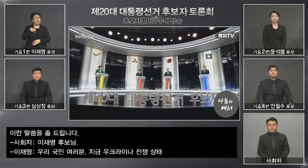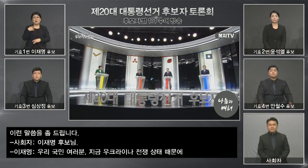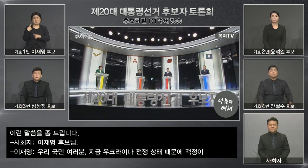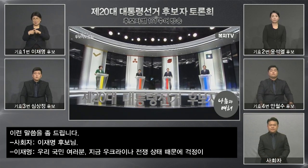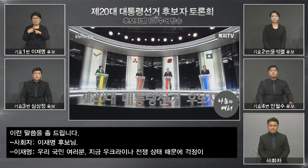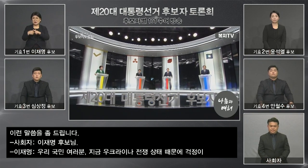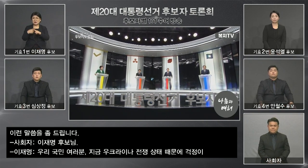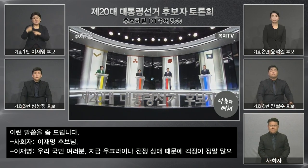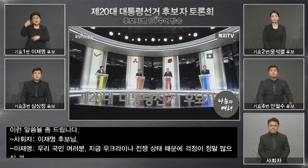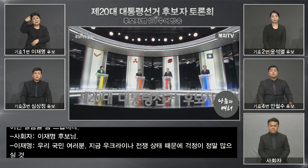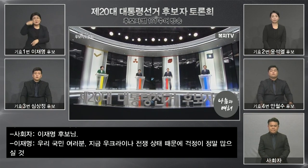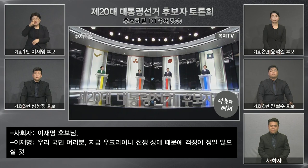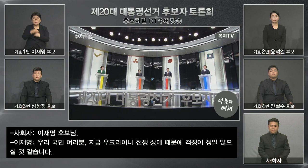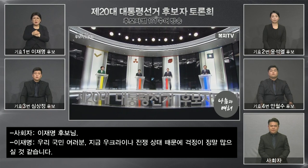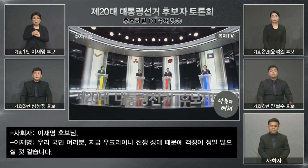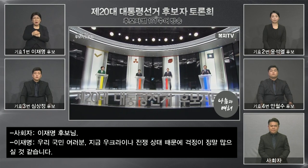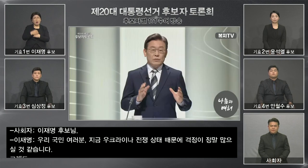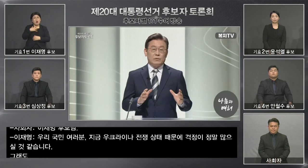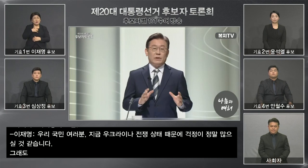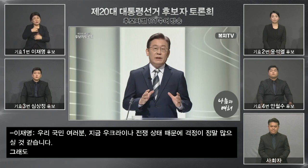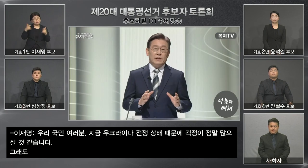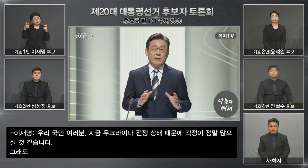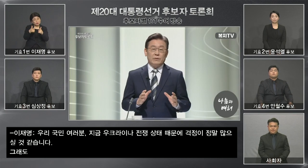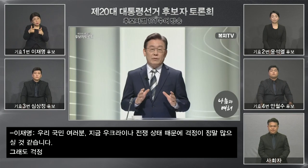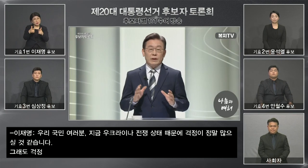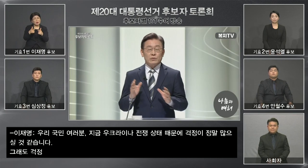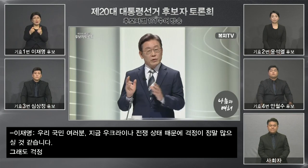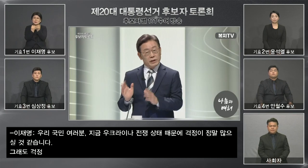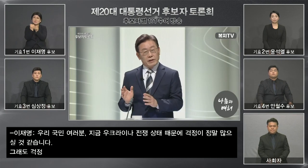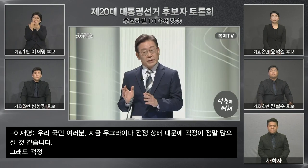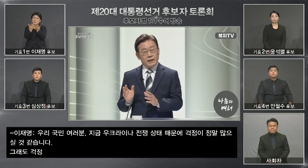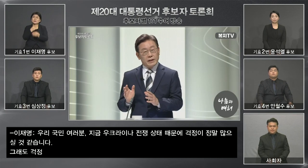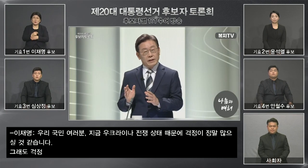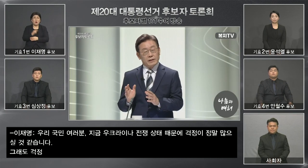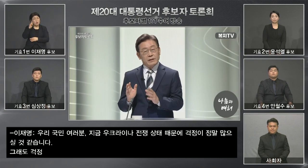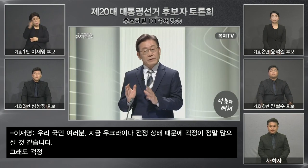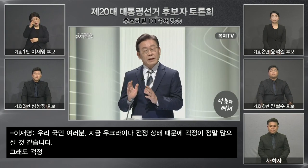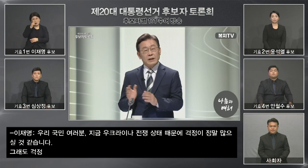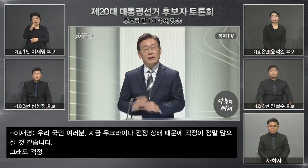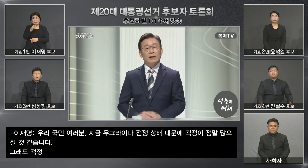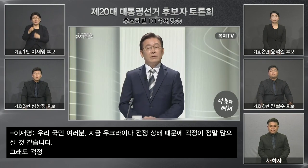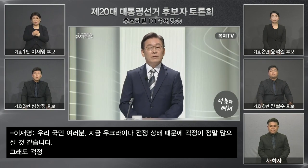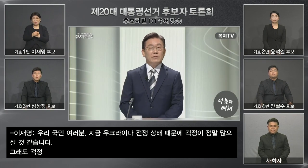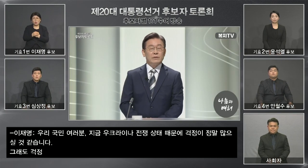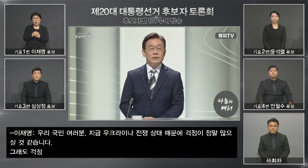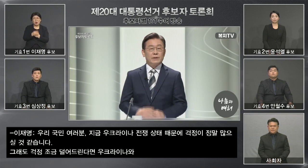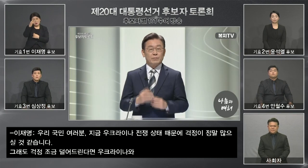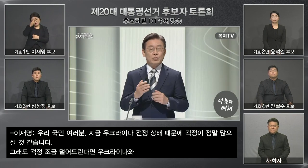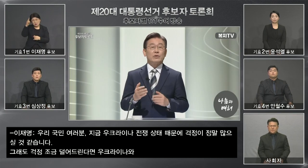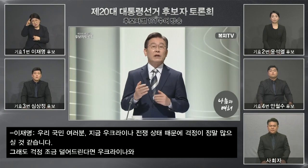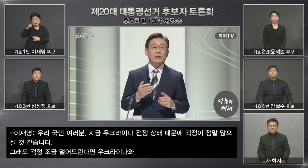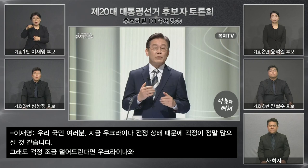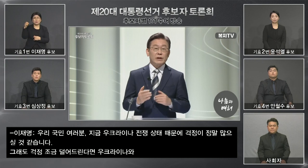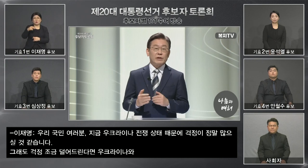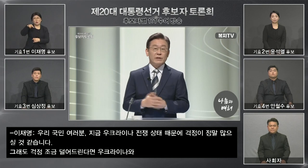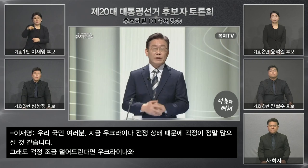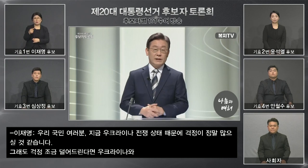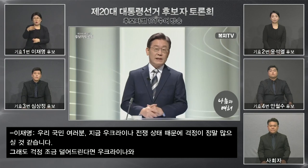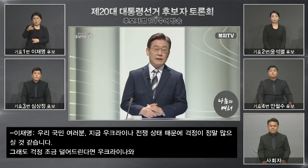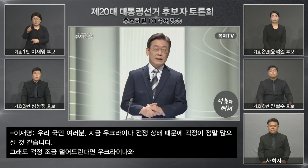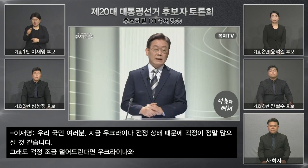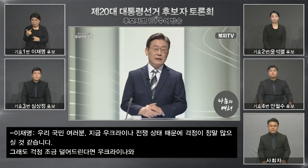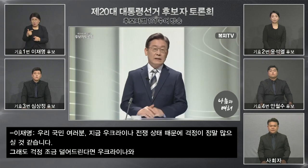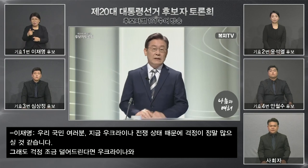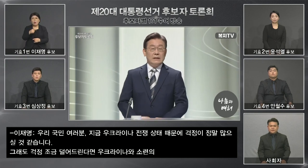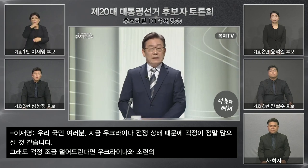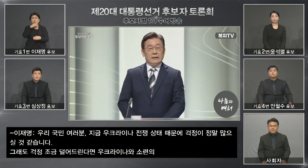그래도 걱정 조금 덜어드린다면 우크라이나와 소련의 관계, 러시아의 관계하고 북한과 우리의 관계는